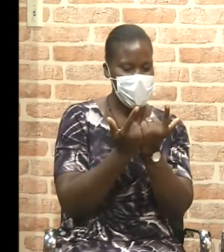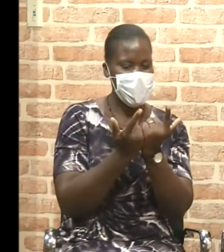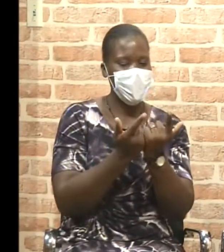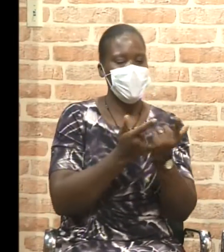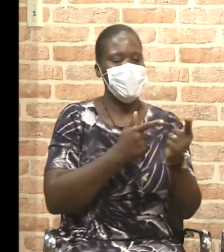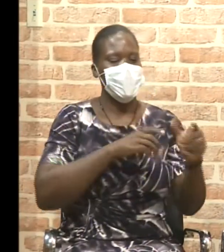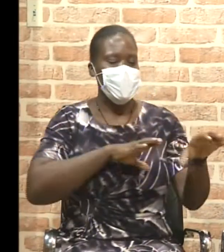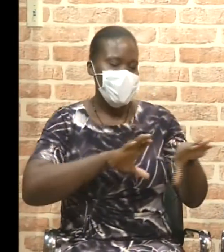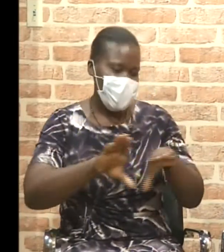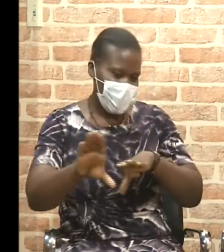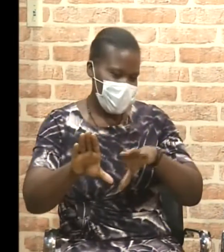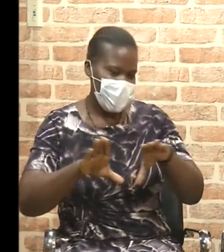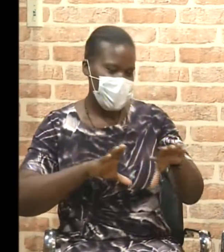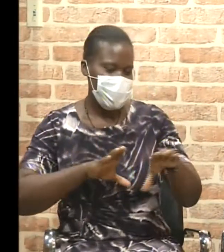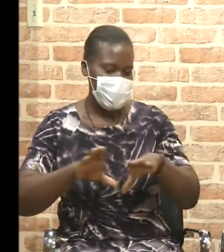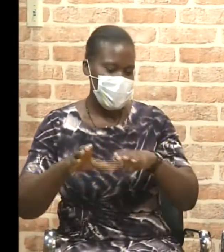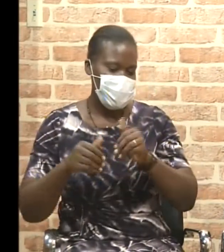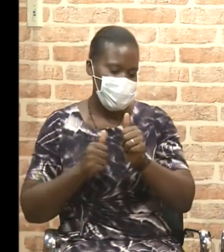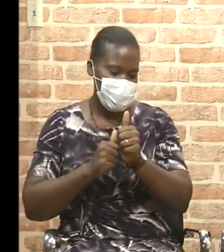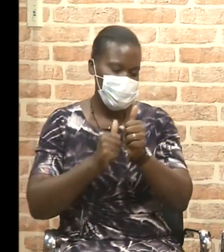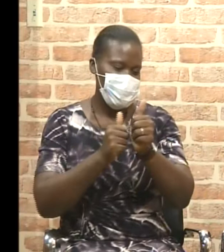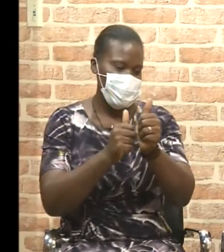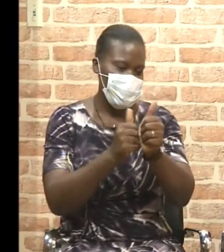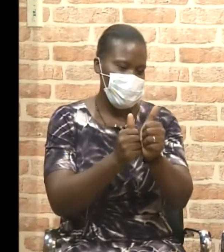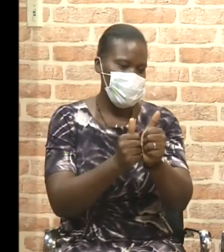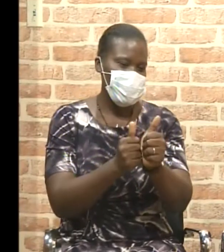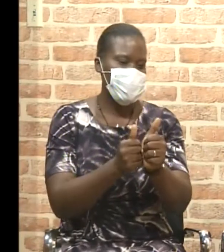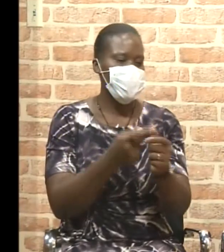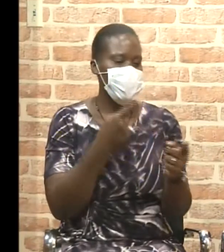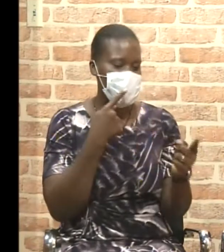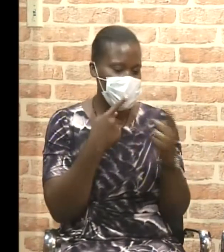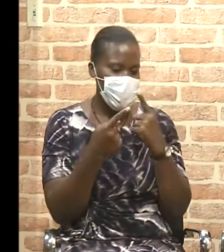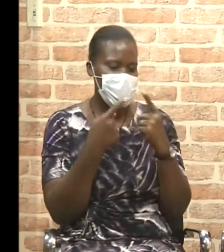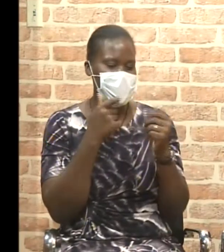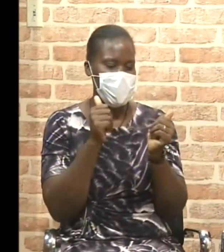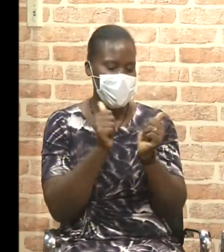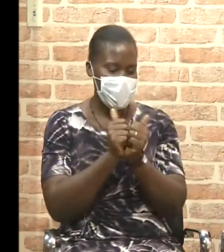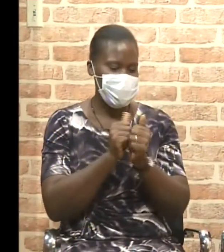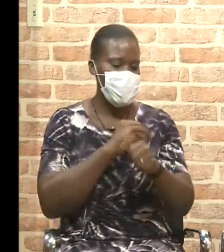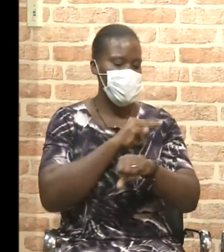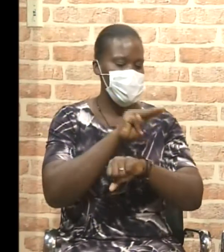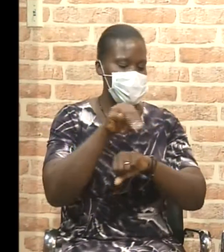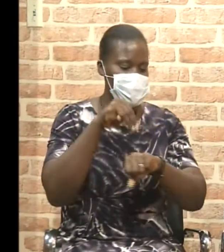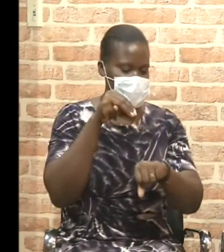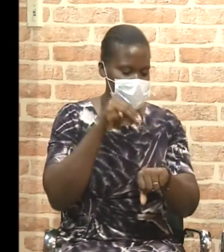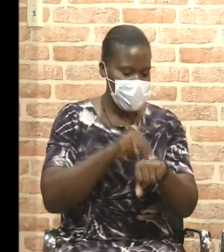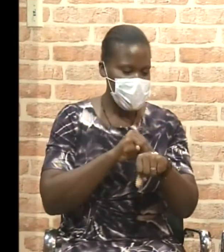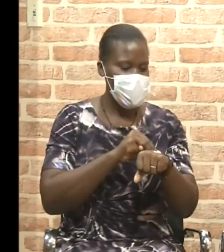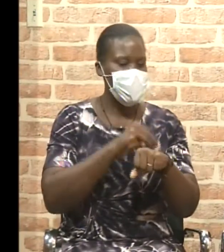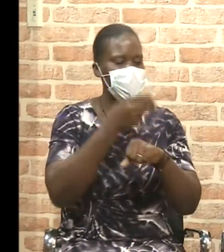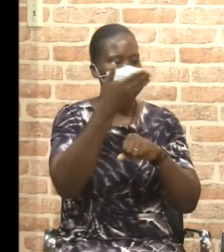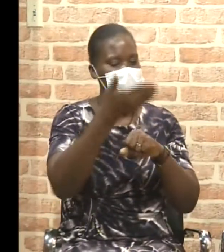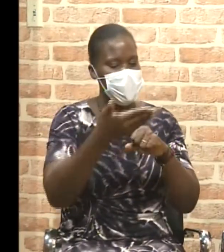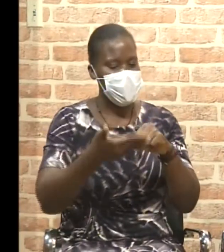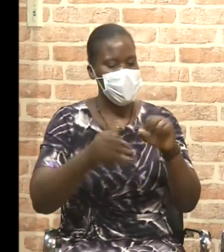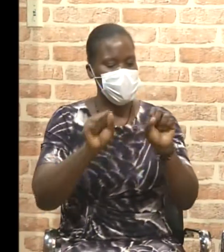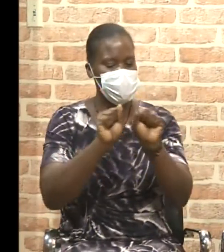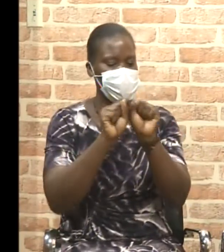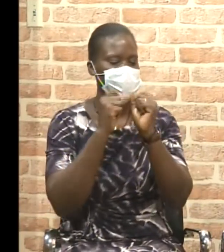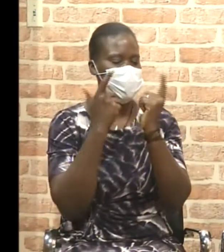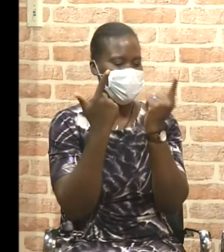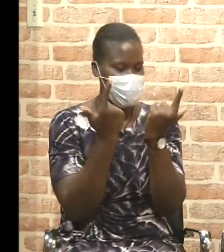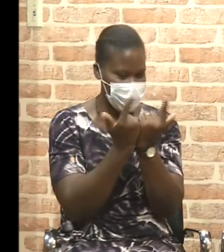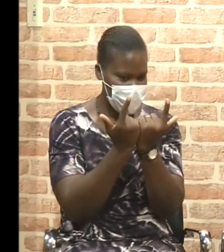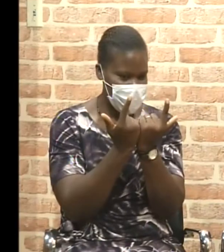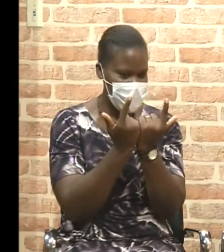en base de données qui est CIMAS. Nous-mêmes, nous parlons avec le ministre des Affaires sociales là, pour que justement, nous tenions compte